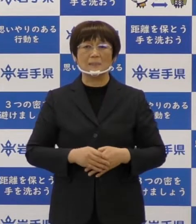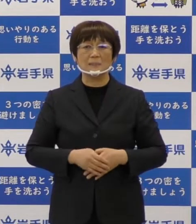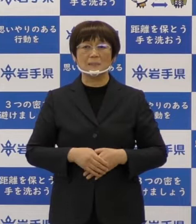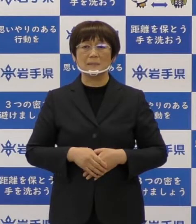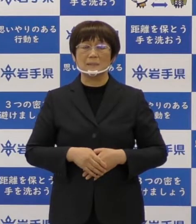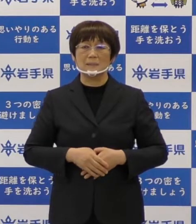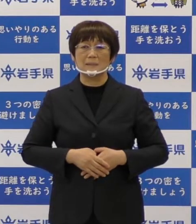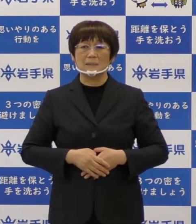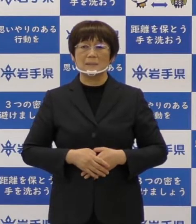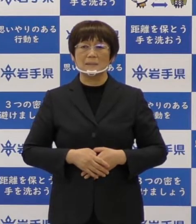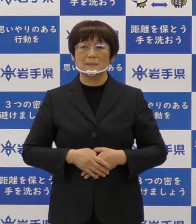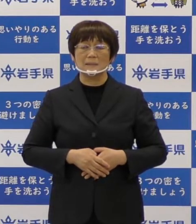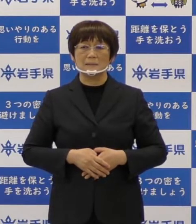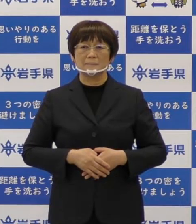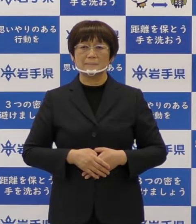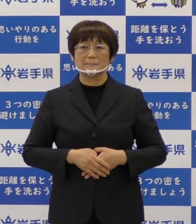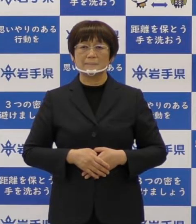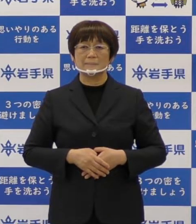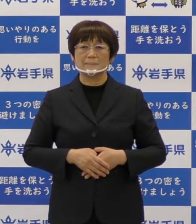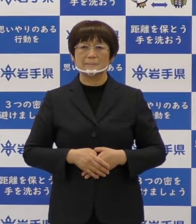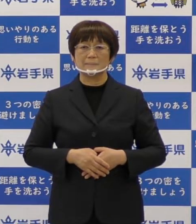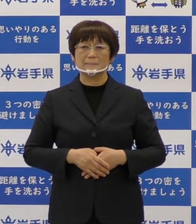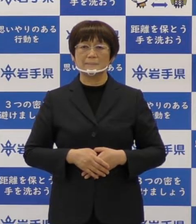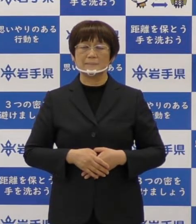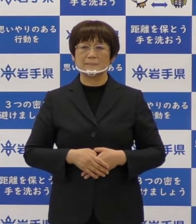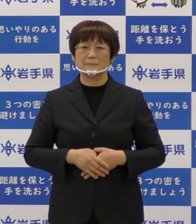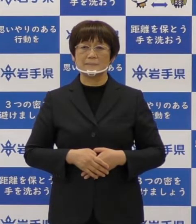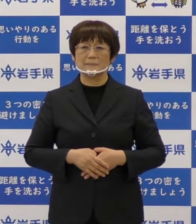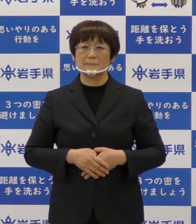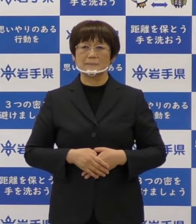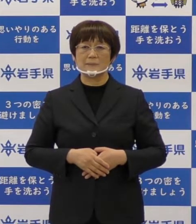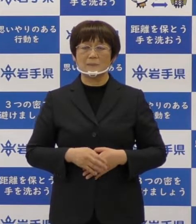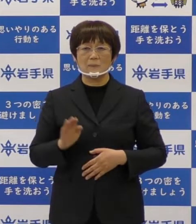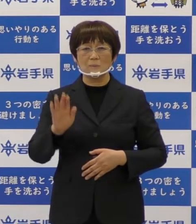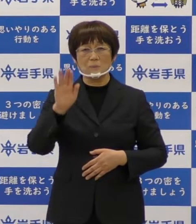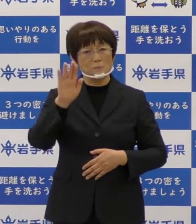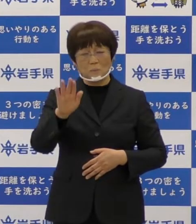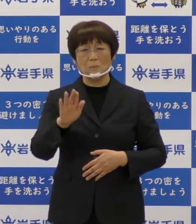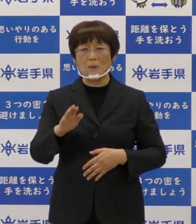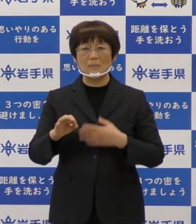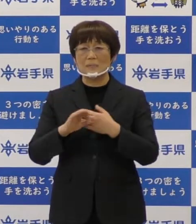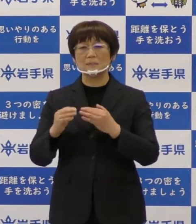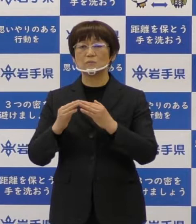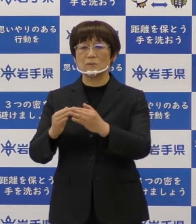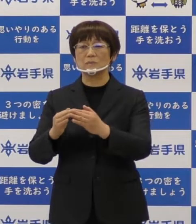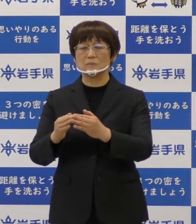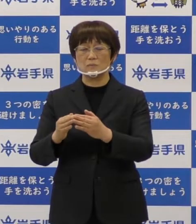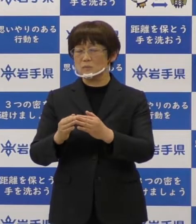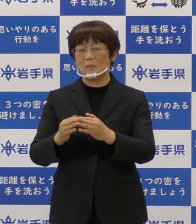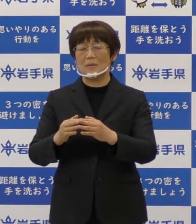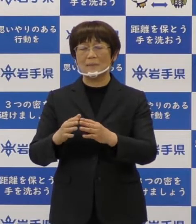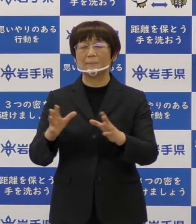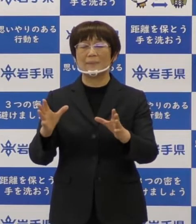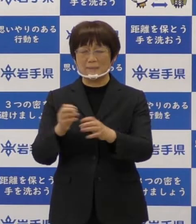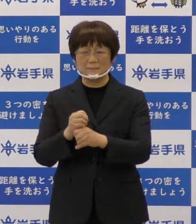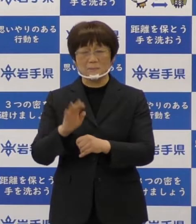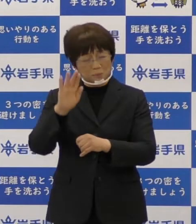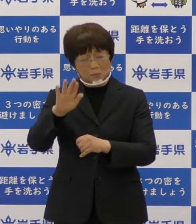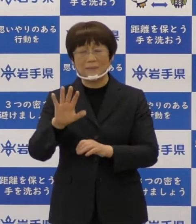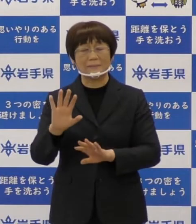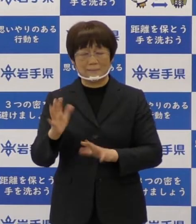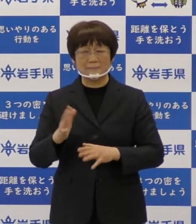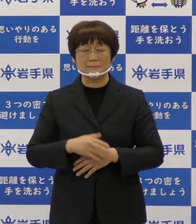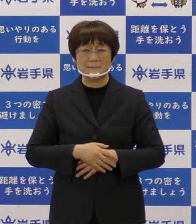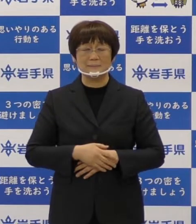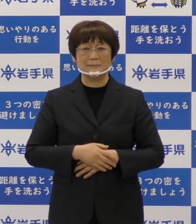ういう応急仮設住宅の提供ではもう今度ありません。それで聞き